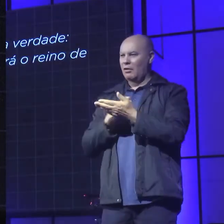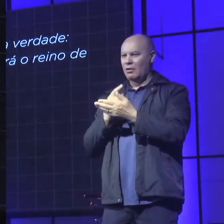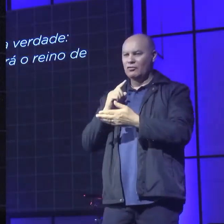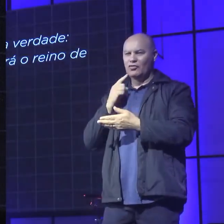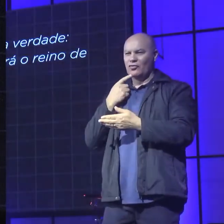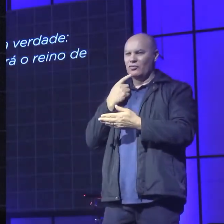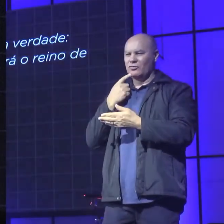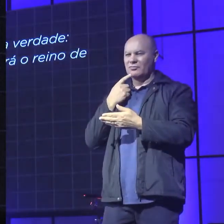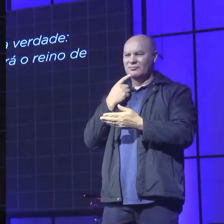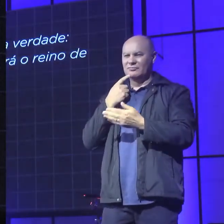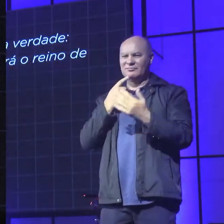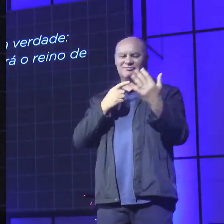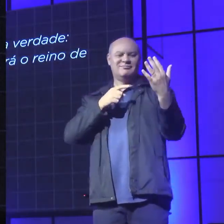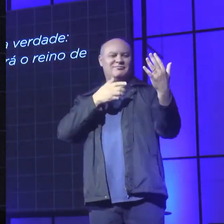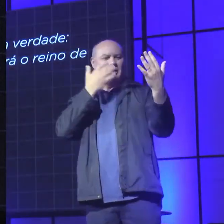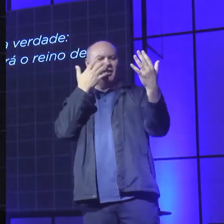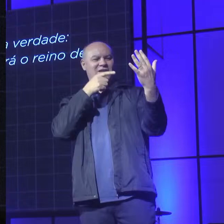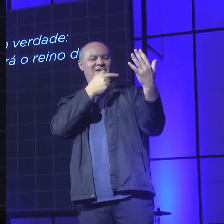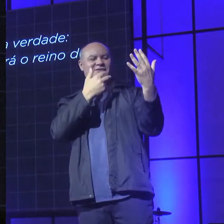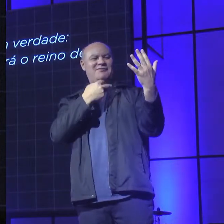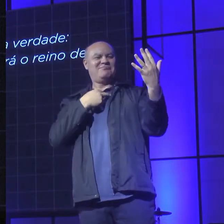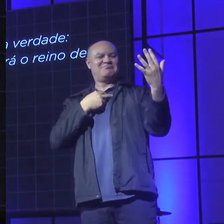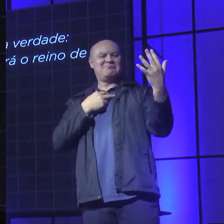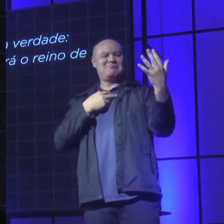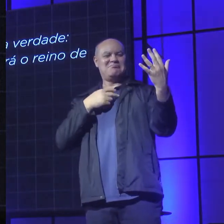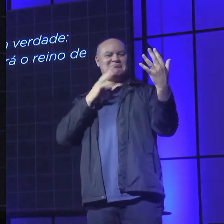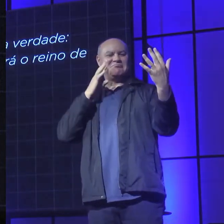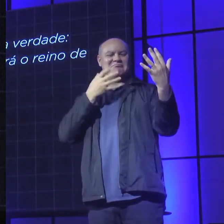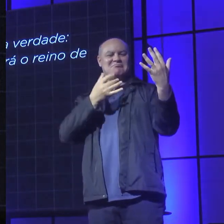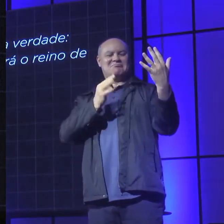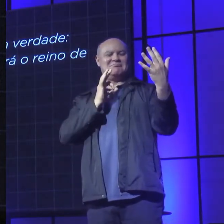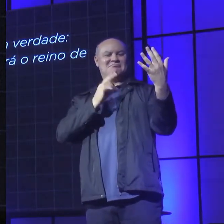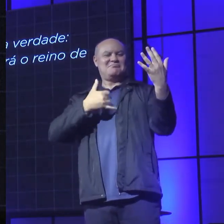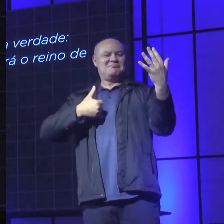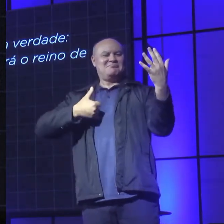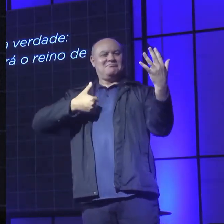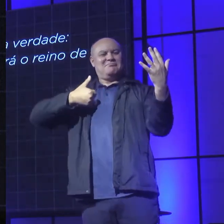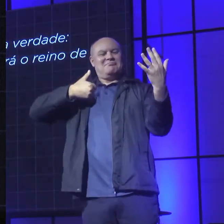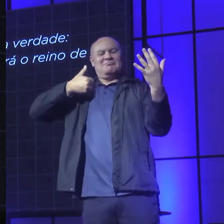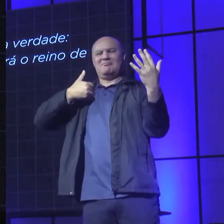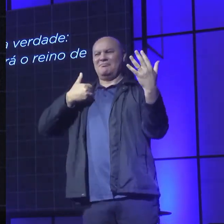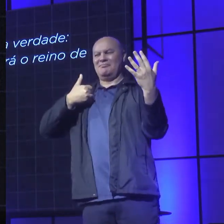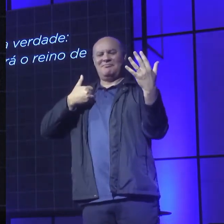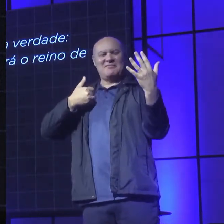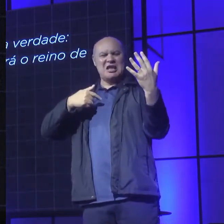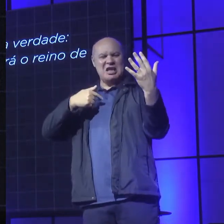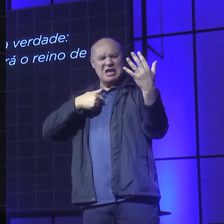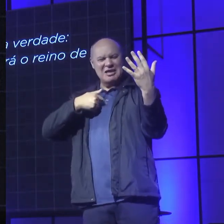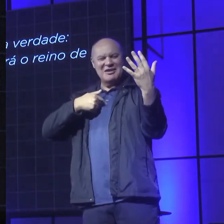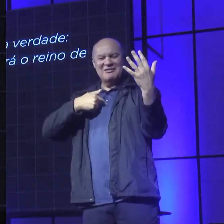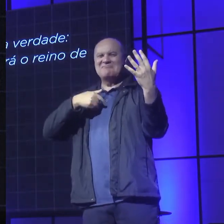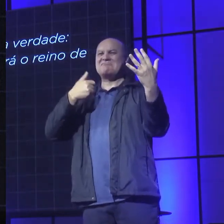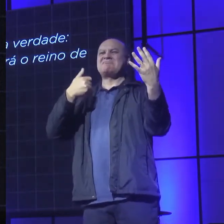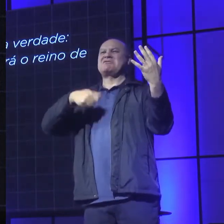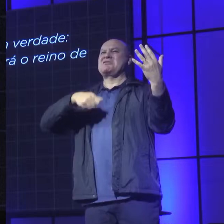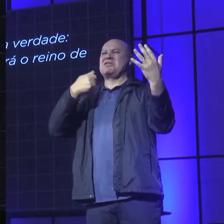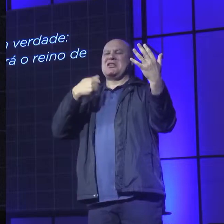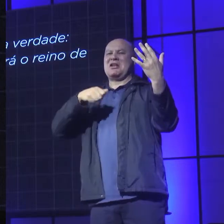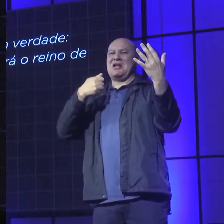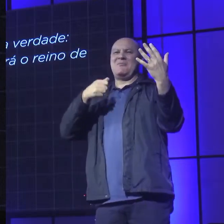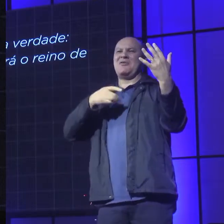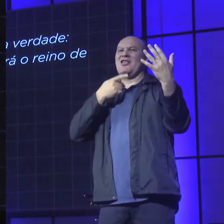Eu não preciso desse negócio de religião, de Deus. Eu estou acima da média, eu